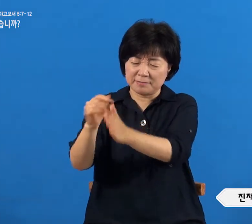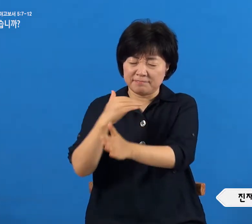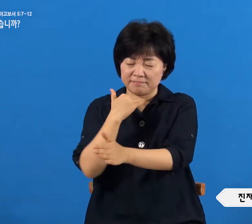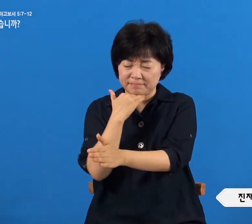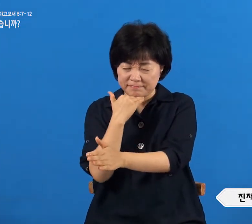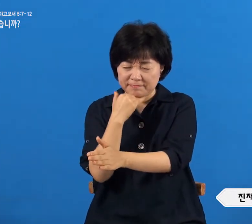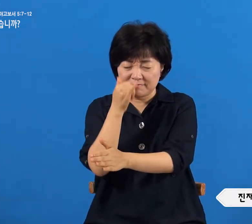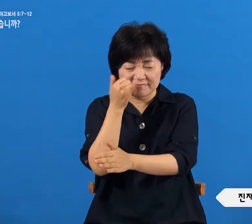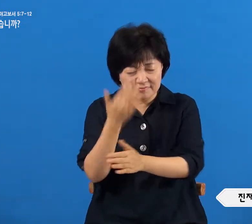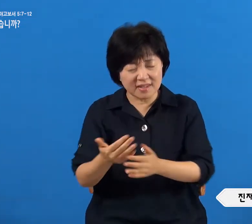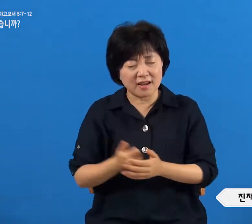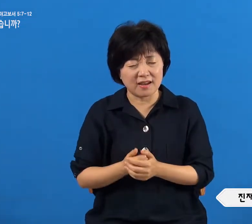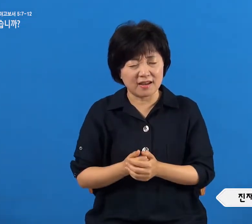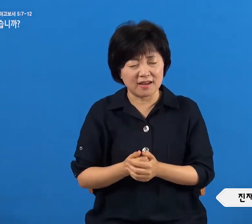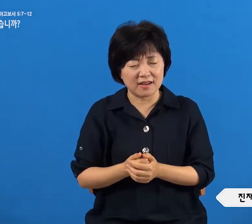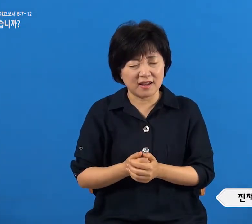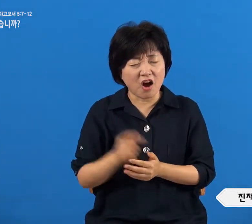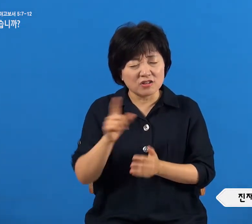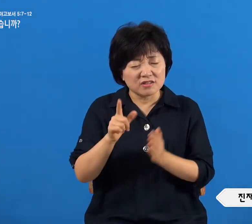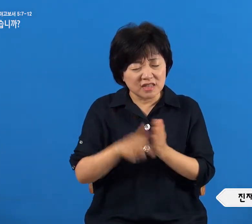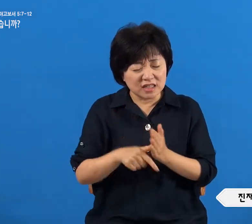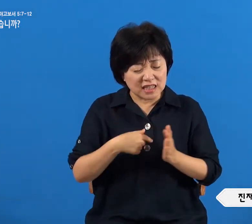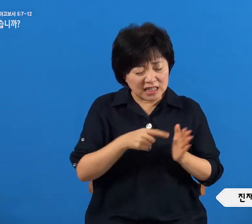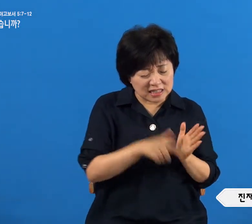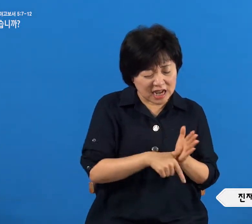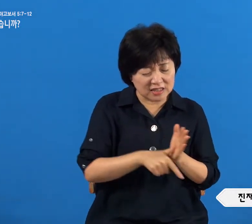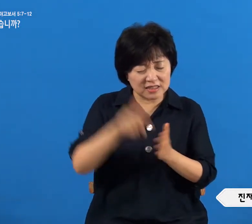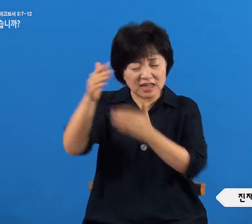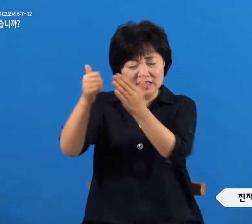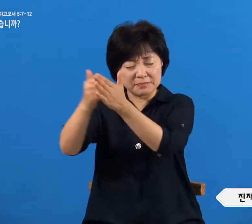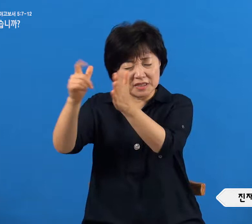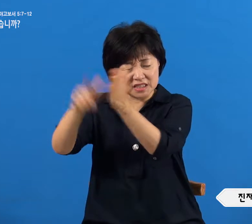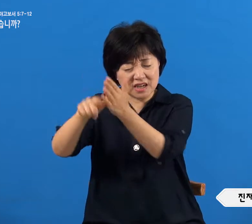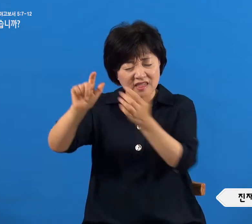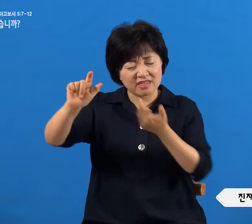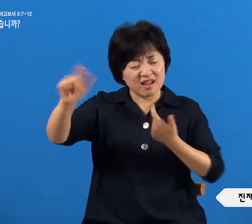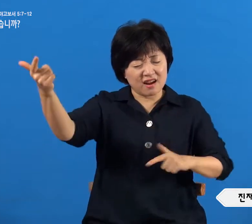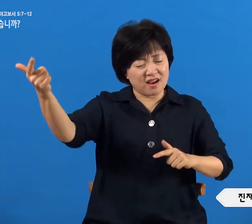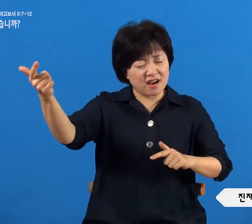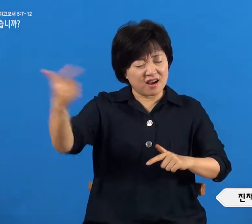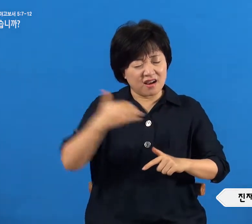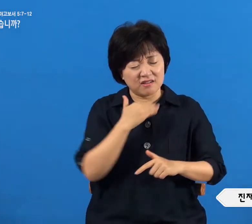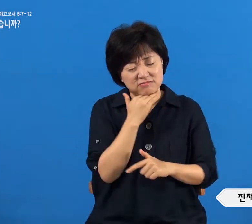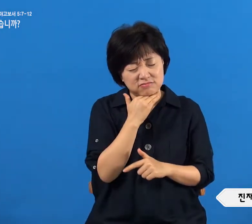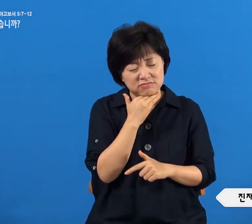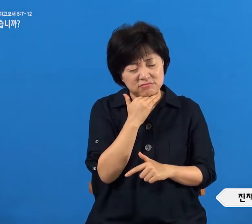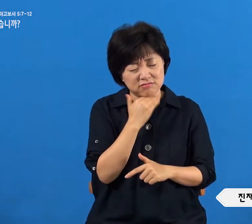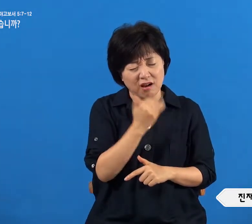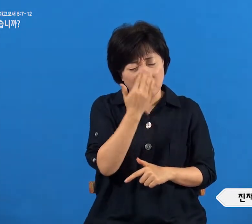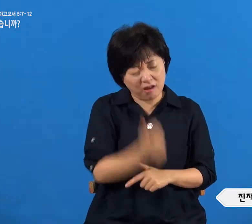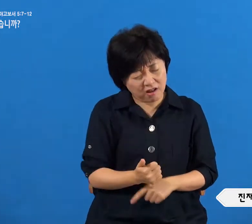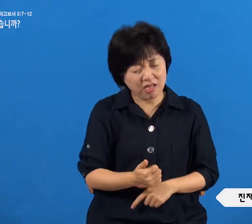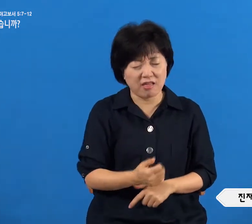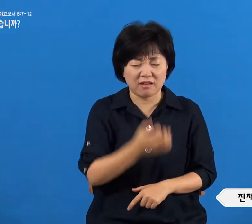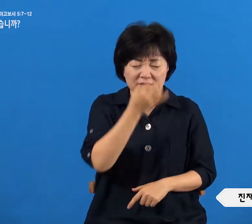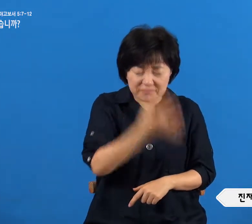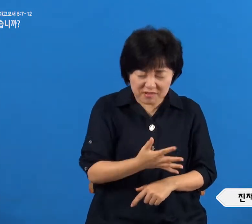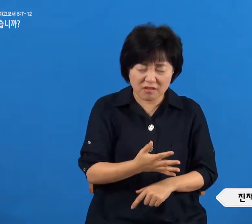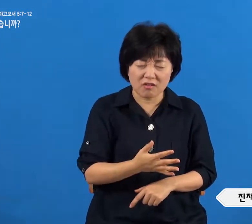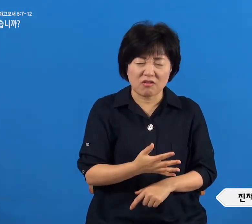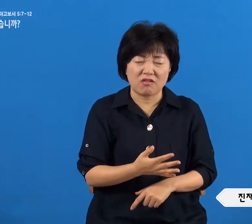있습니까? 때로는 우리의 시간이 하나님의 시간과 틀려서 기다리는 것이 힘들고 어려울 때가